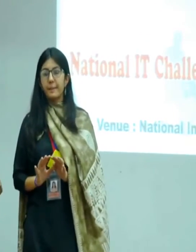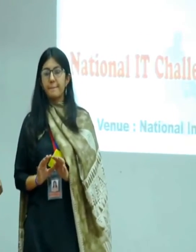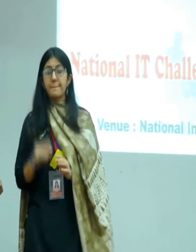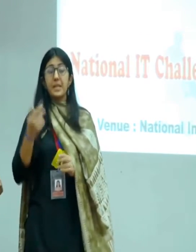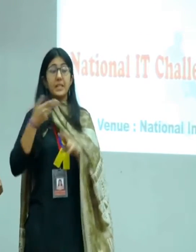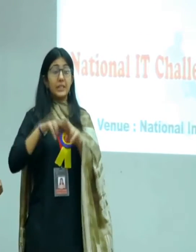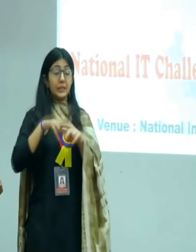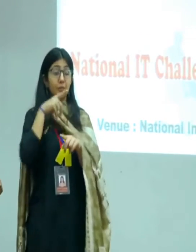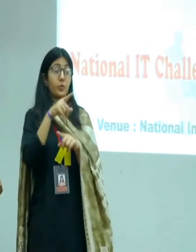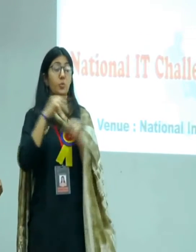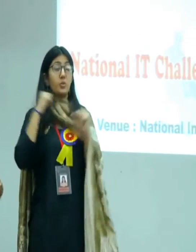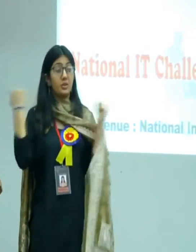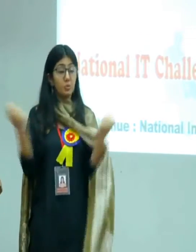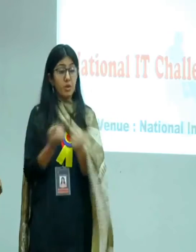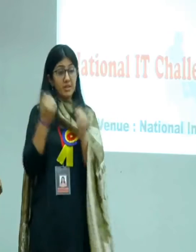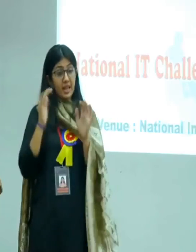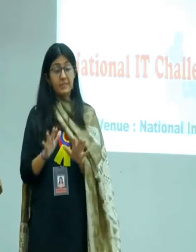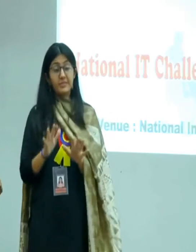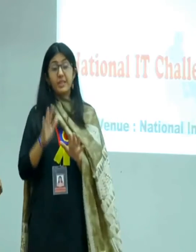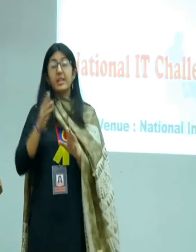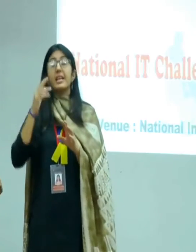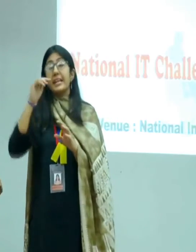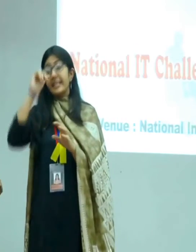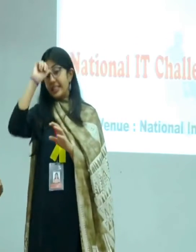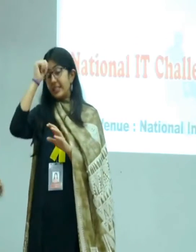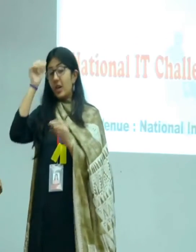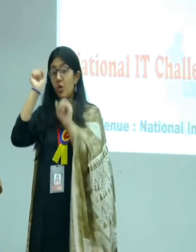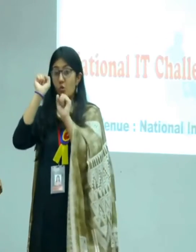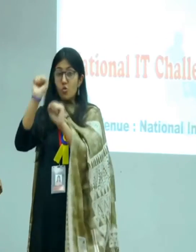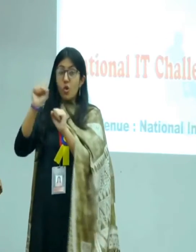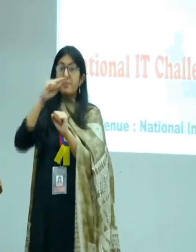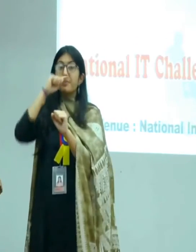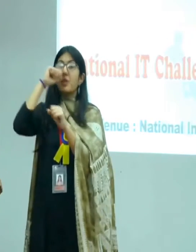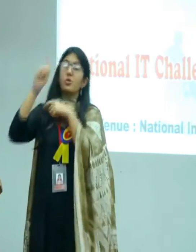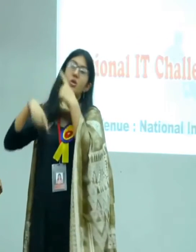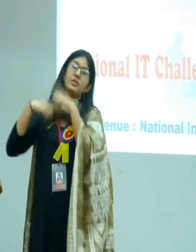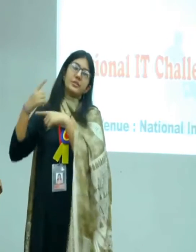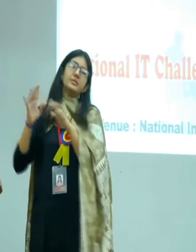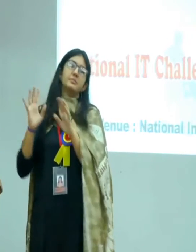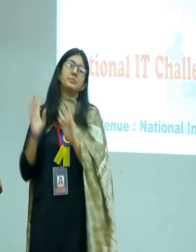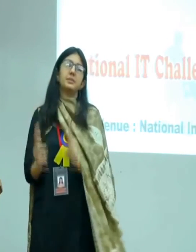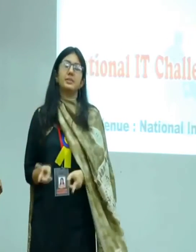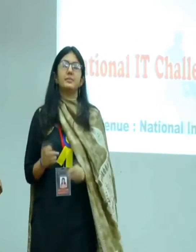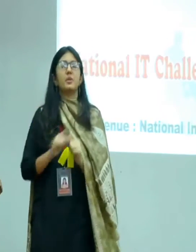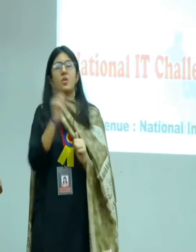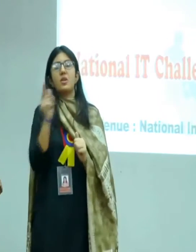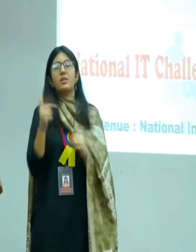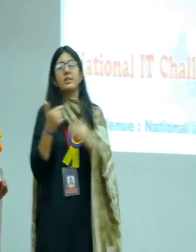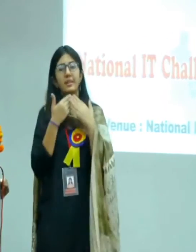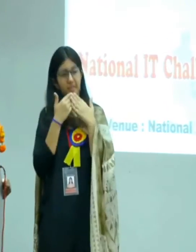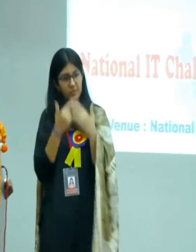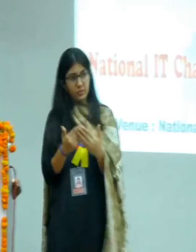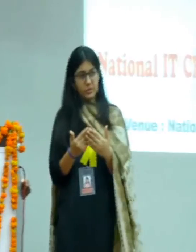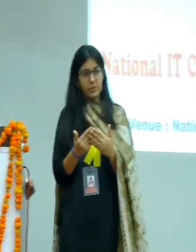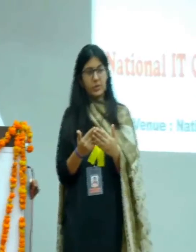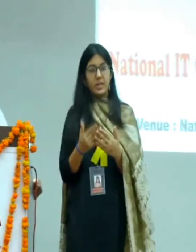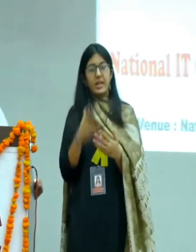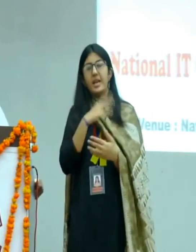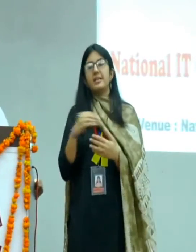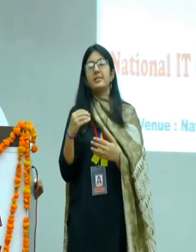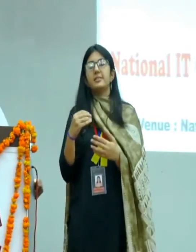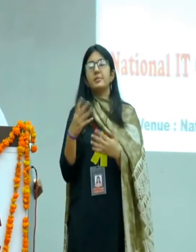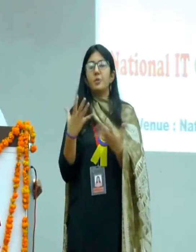तेरा वैभव अमर रहे माँ, हम दिन चार रहे न रहे. इन्हीं शब्दों के साथ मैं अपनी वाणी को विराम देता हूँ और एक बार आपका फिर